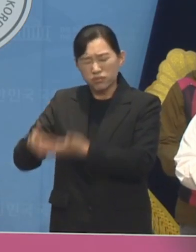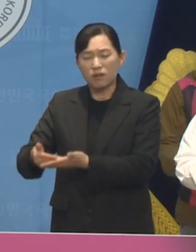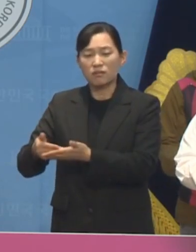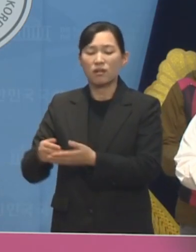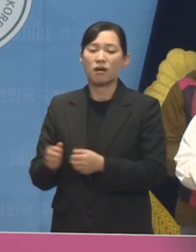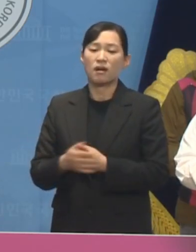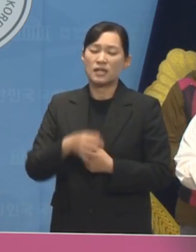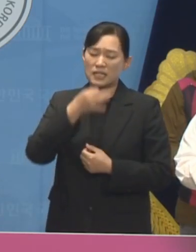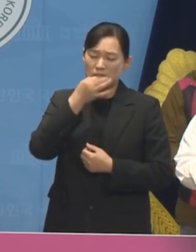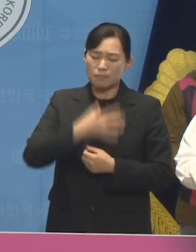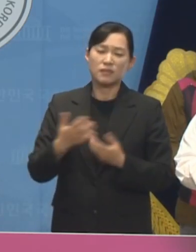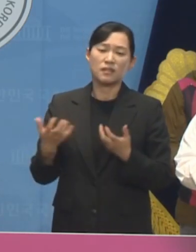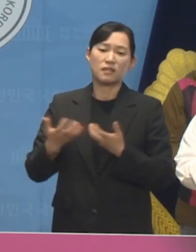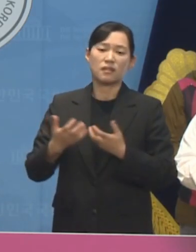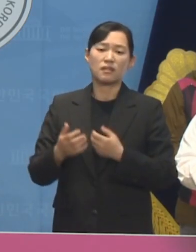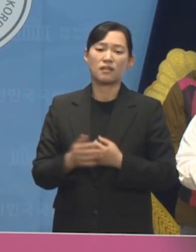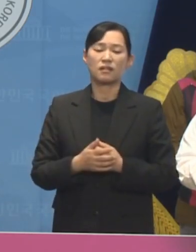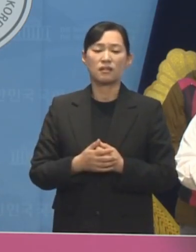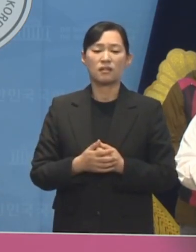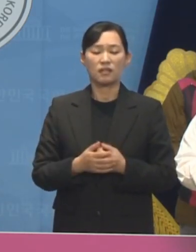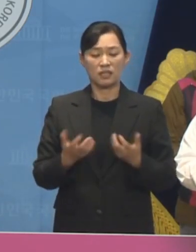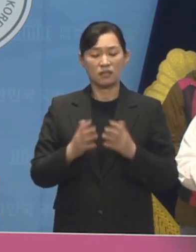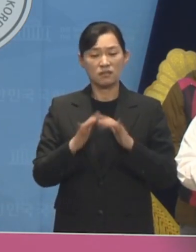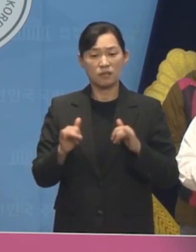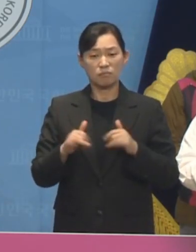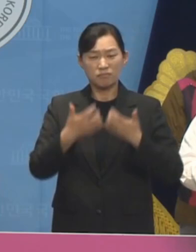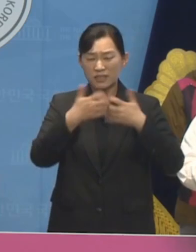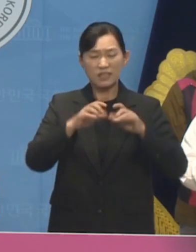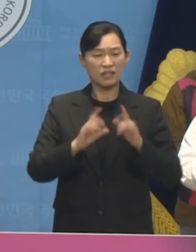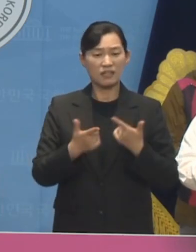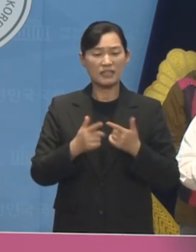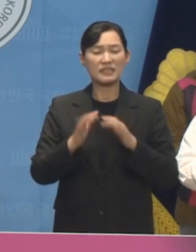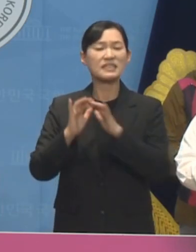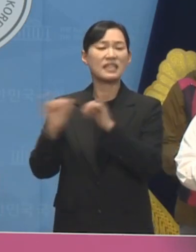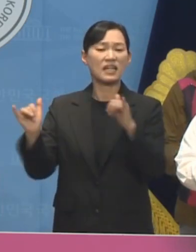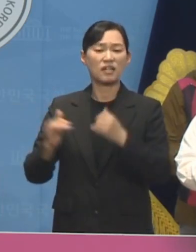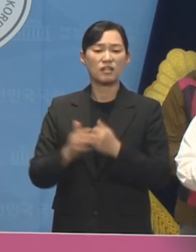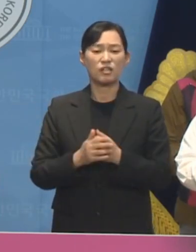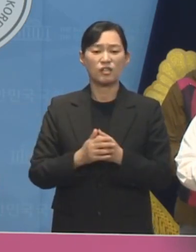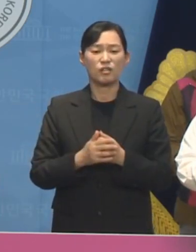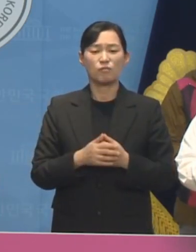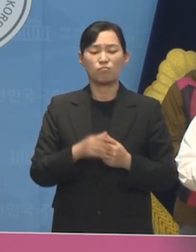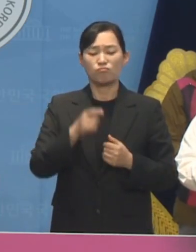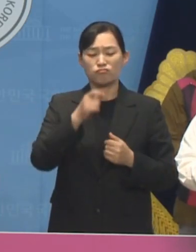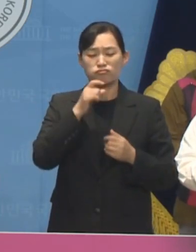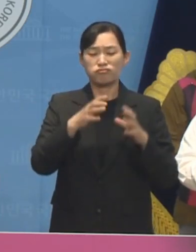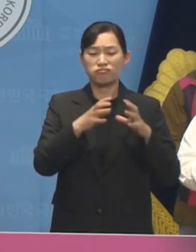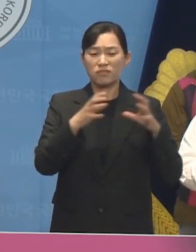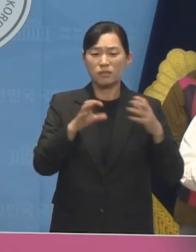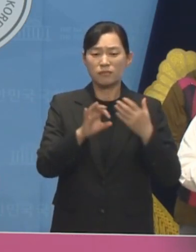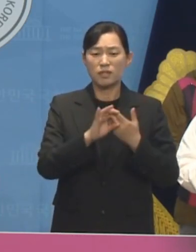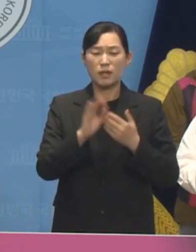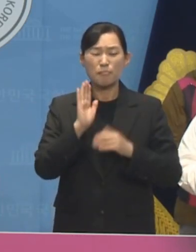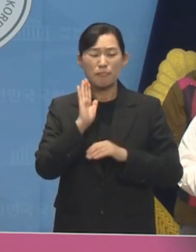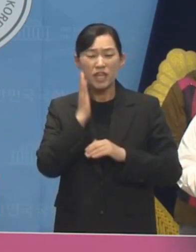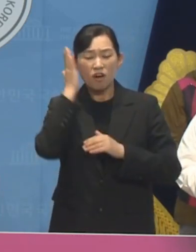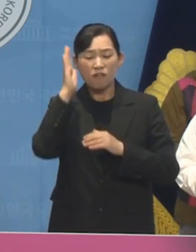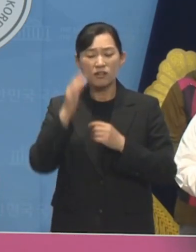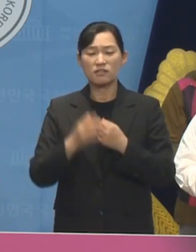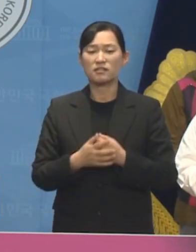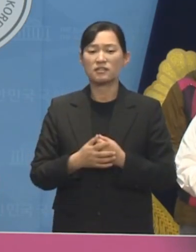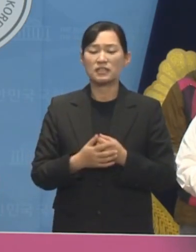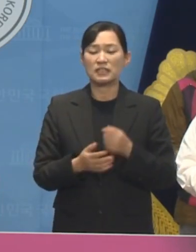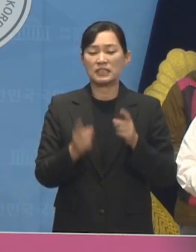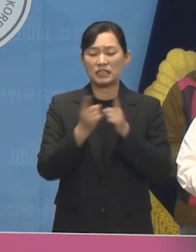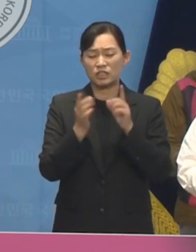글꽃중학교 학교급식실 노동자들은 기계가 아닙니다. 사람입니다. 물에 불리면 50m가 되는 미역을 직접 달라